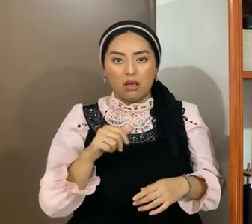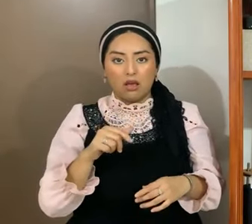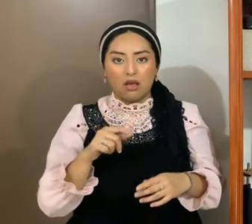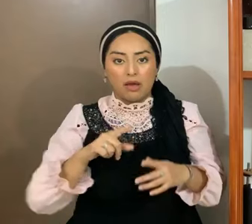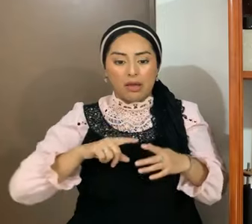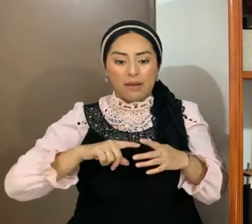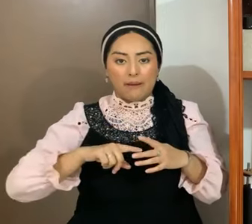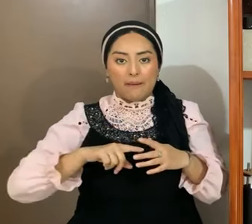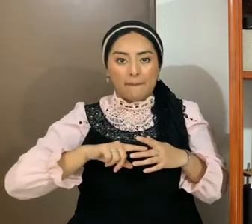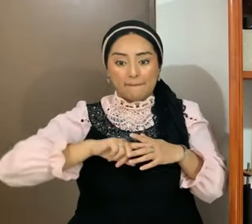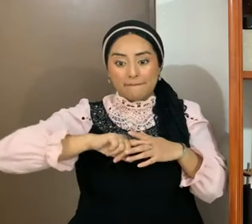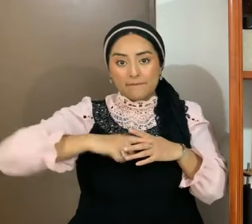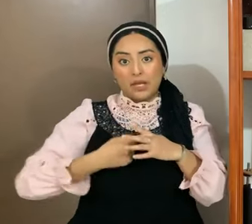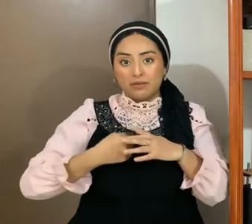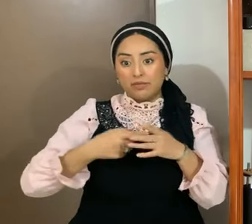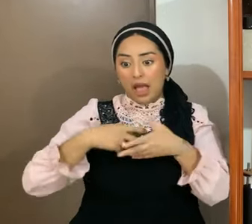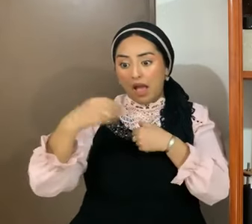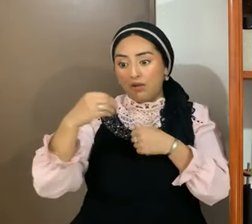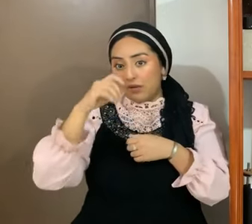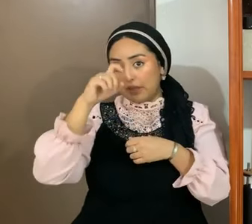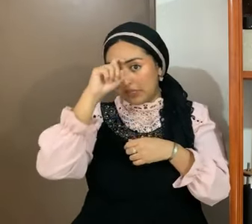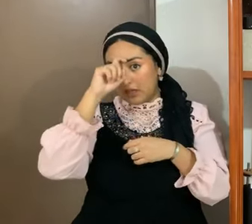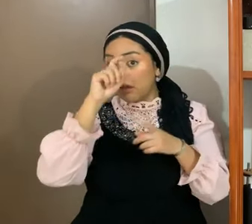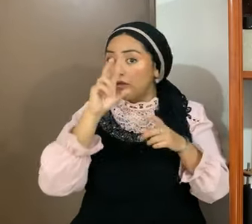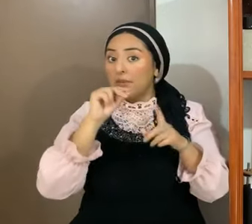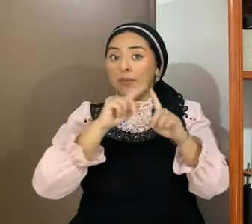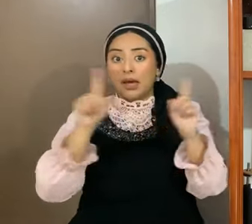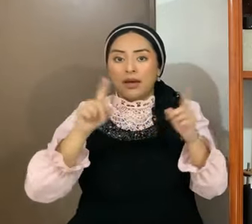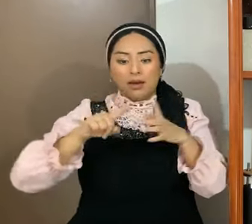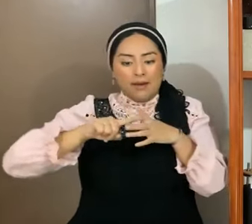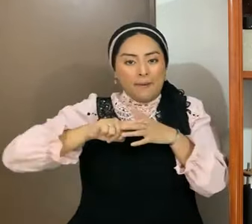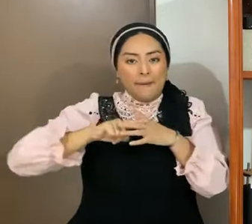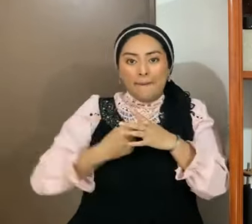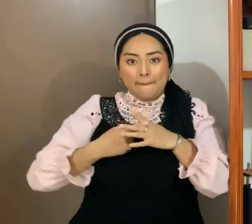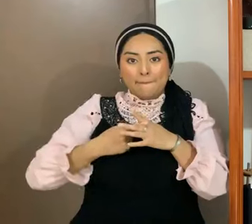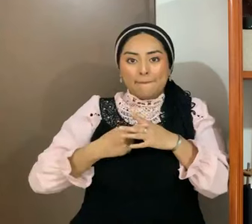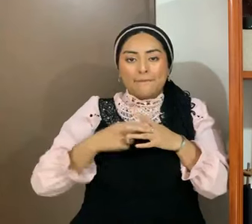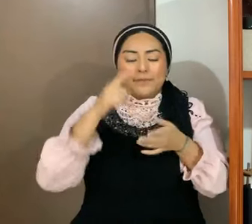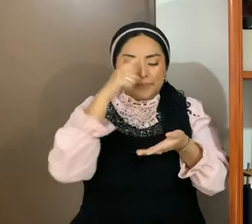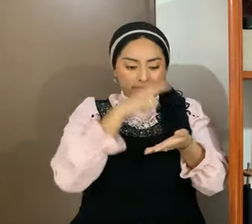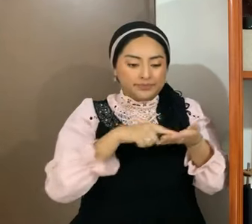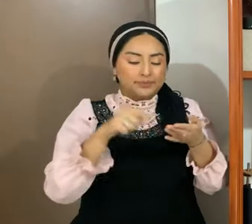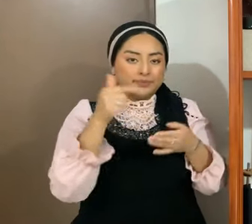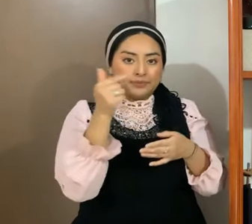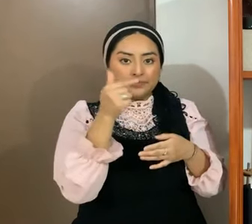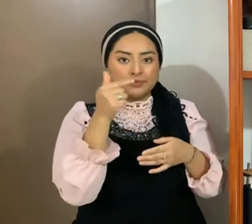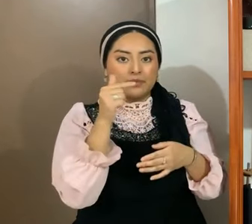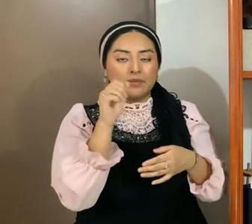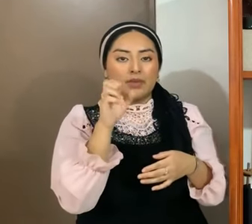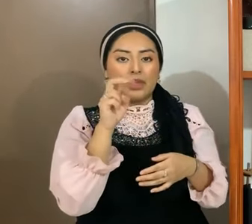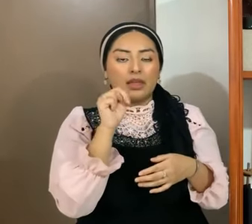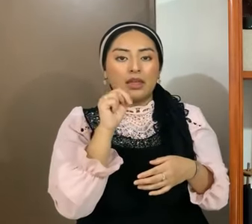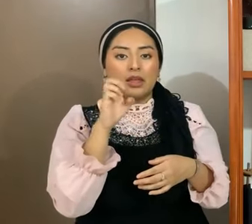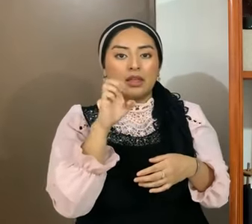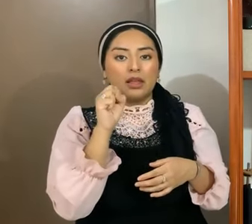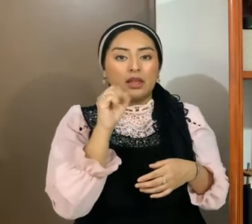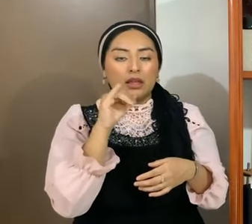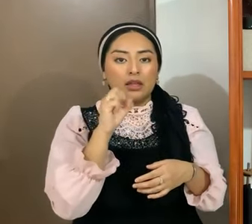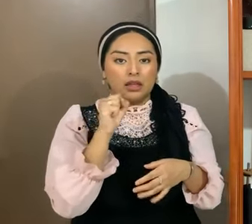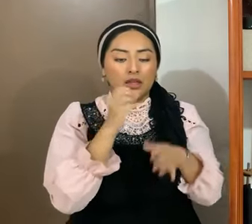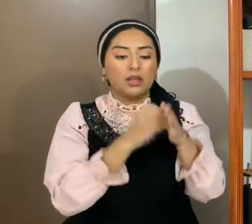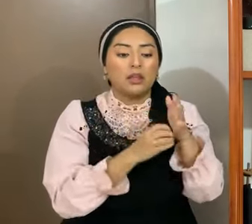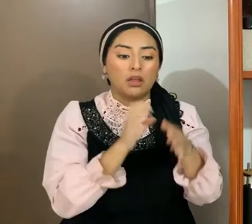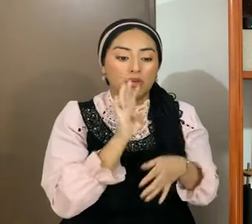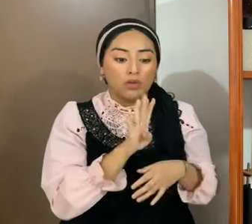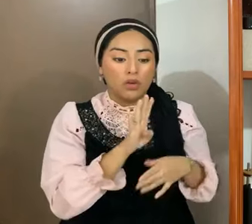la salida de Israel de Egipto, sino desde la creación. Vamos a Génesis 4. Vamos a Bereshit, Génesis 4,